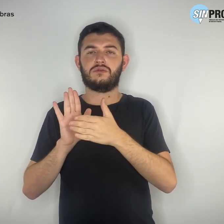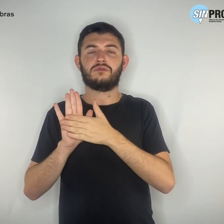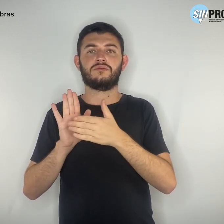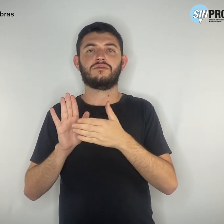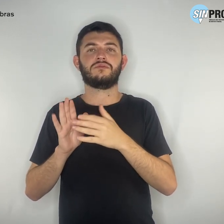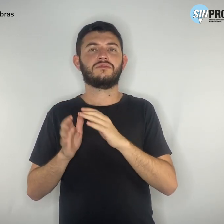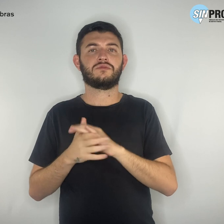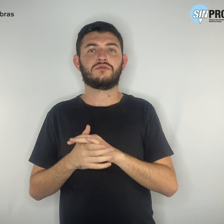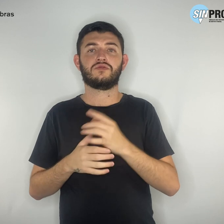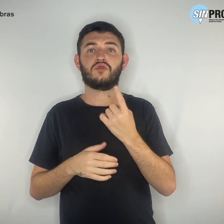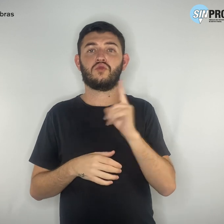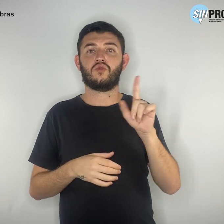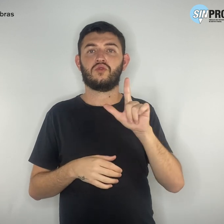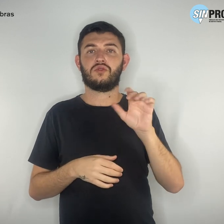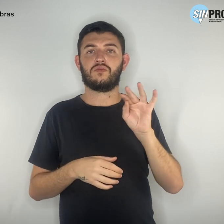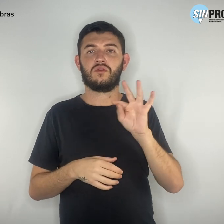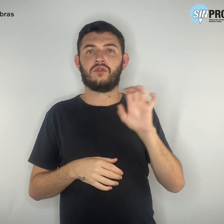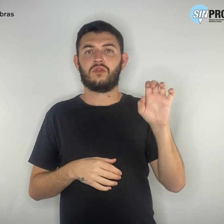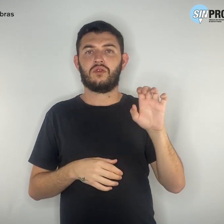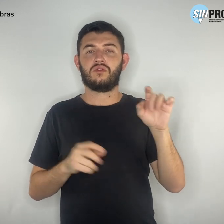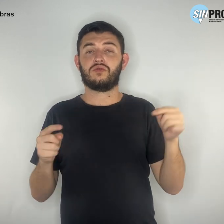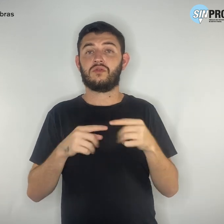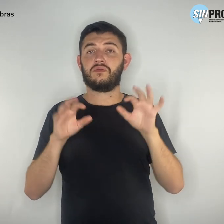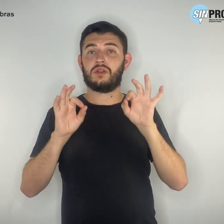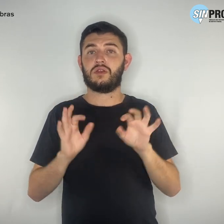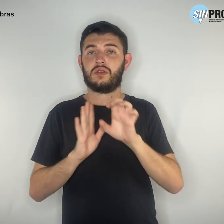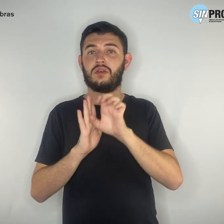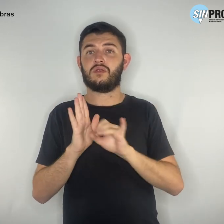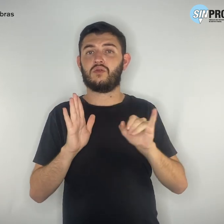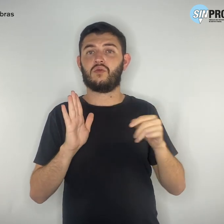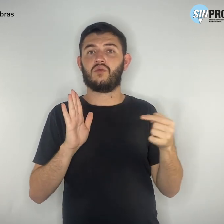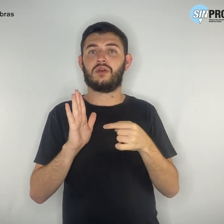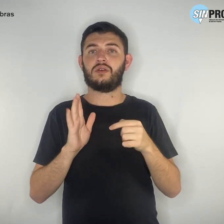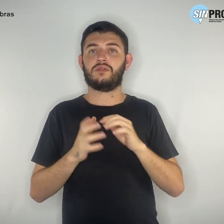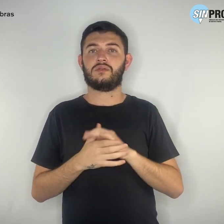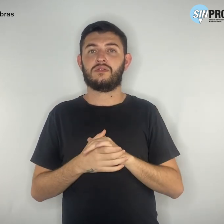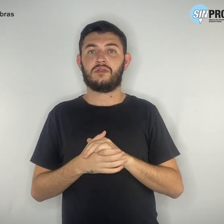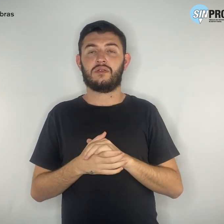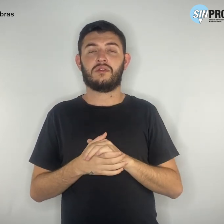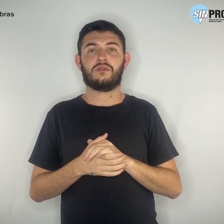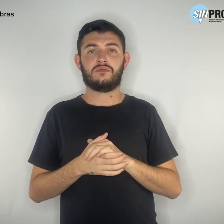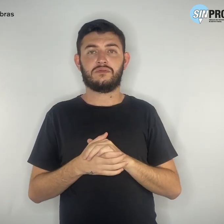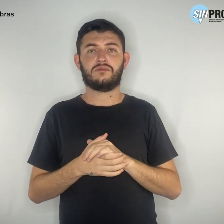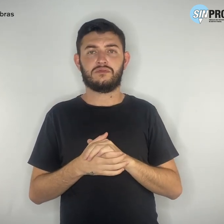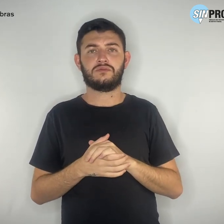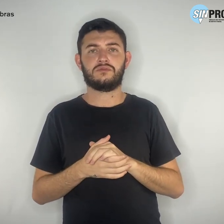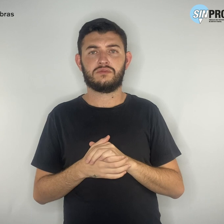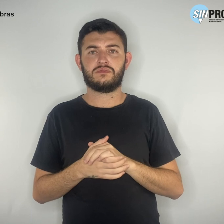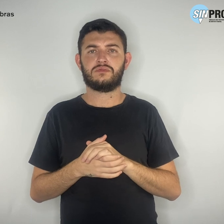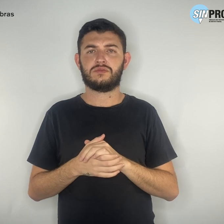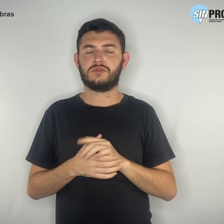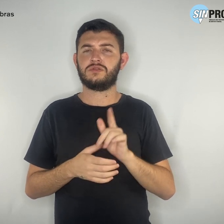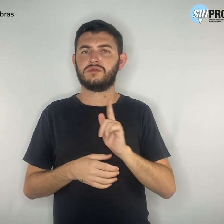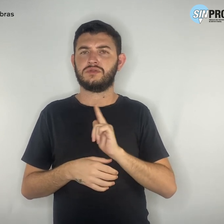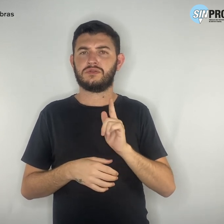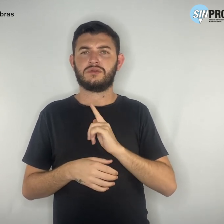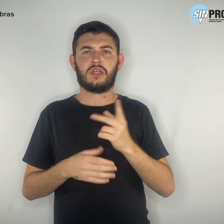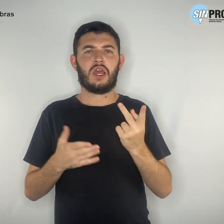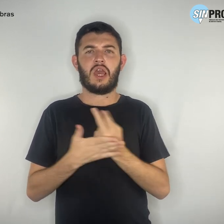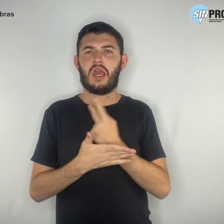último lote nos termos do edital. É escrito assim mesmo, repleto de erros gritantes